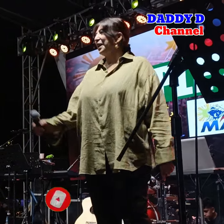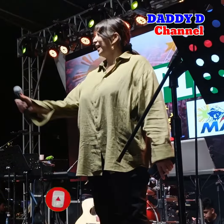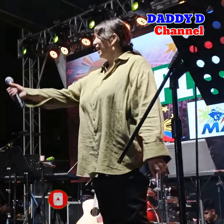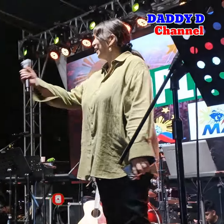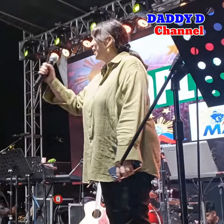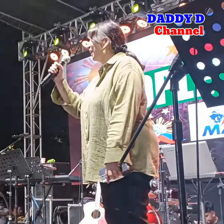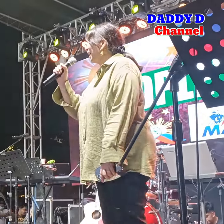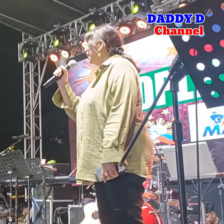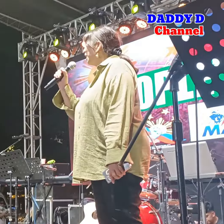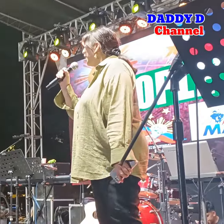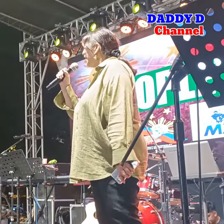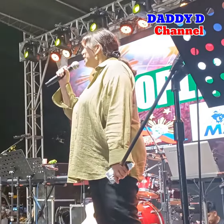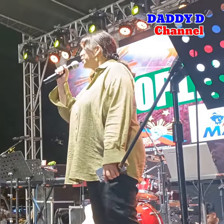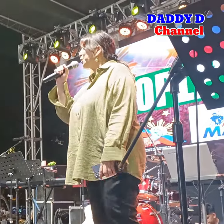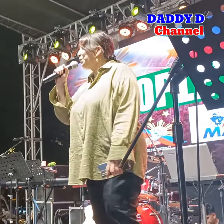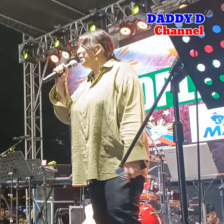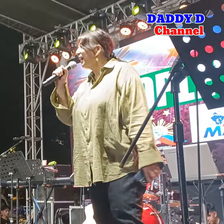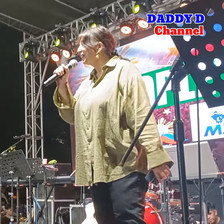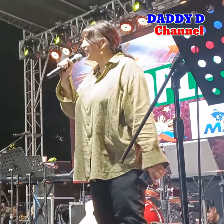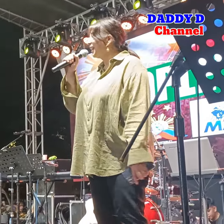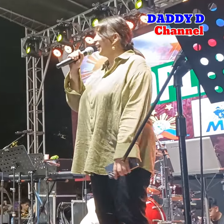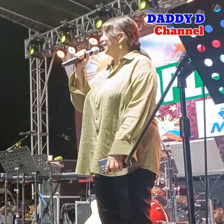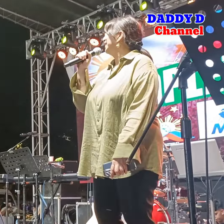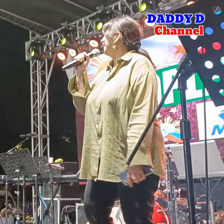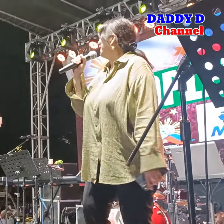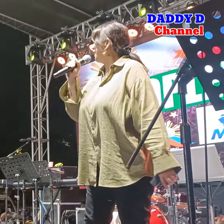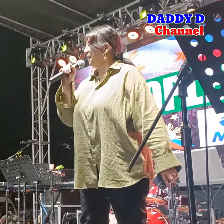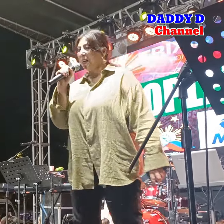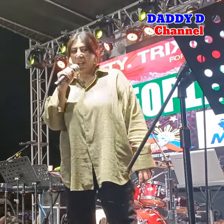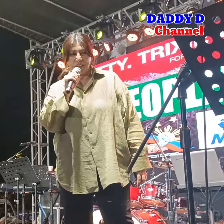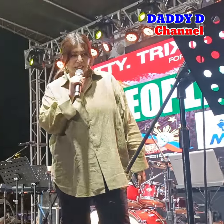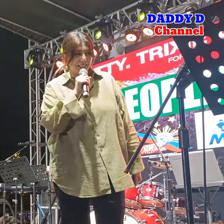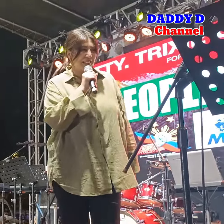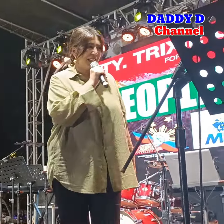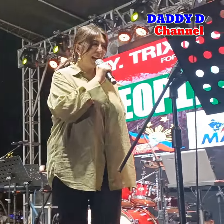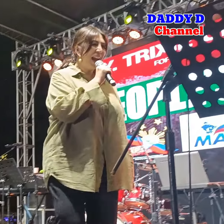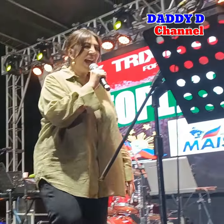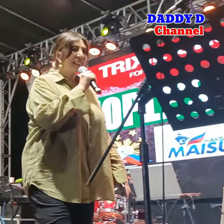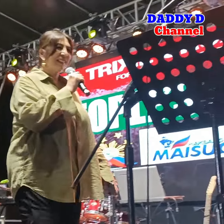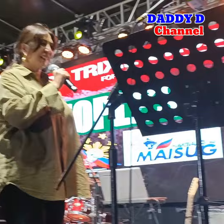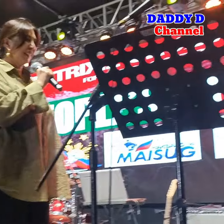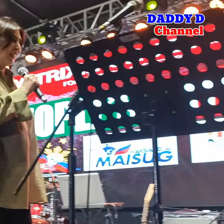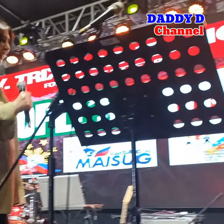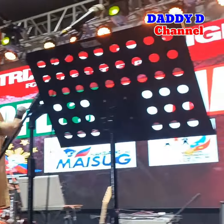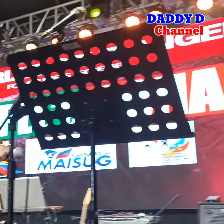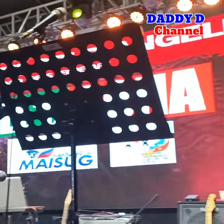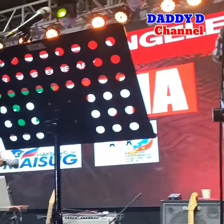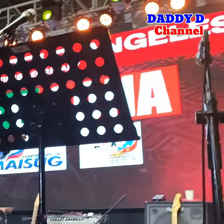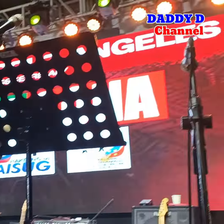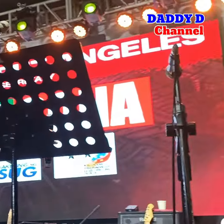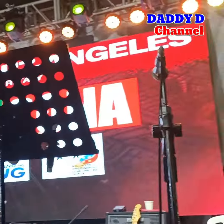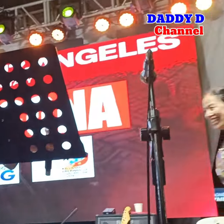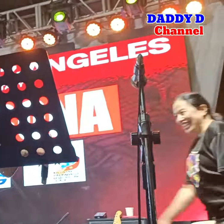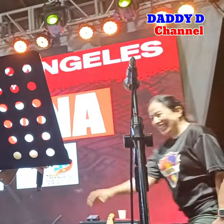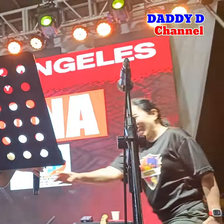welcome Attorney Trixie Angeles. Yeah.